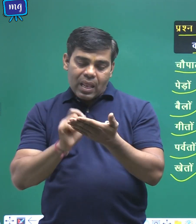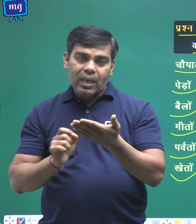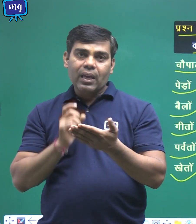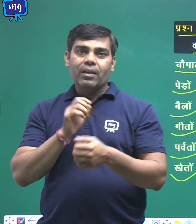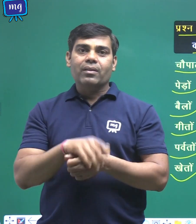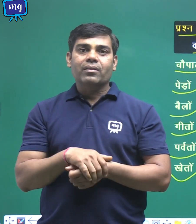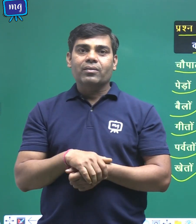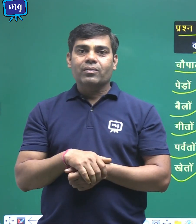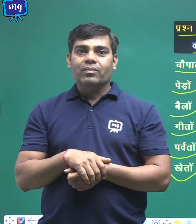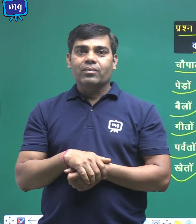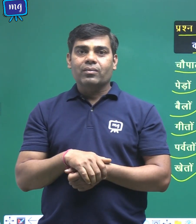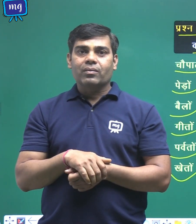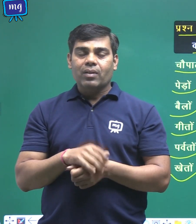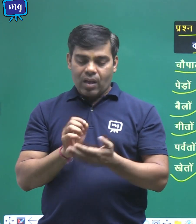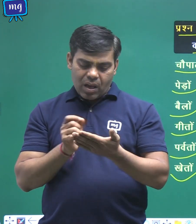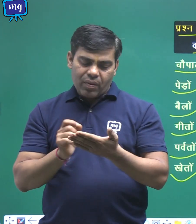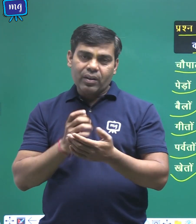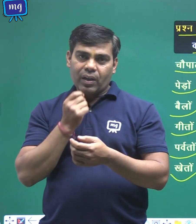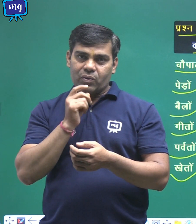लिखें, अध्ययन करें